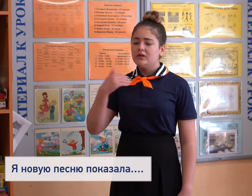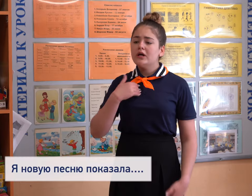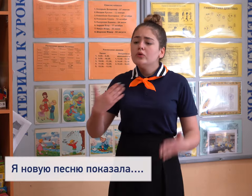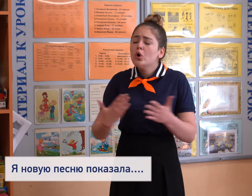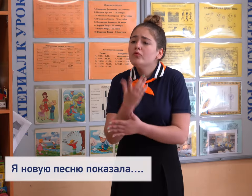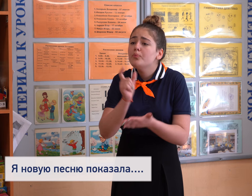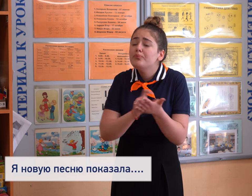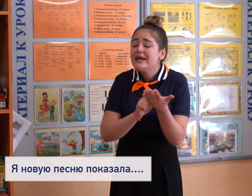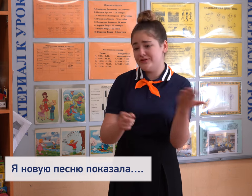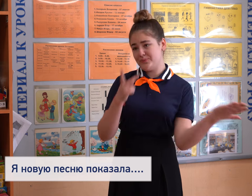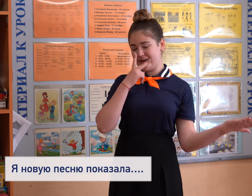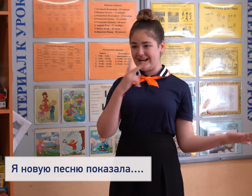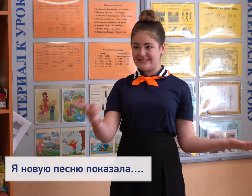Я новую песню показала.